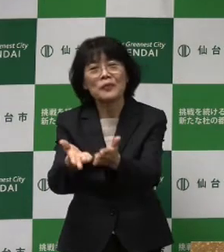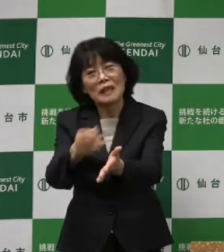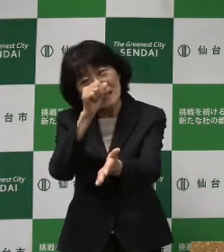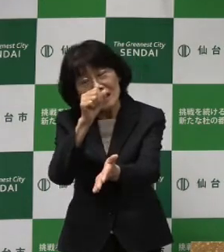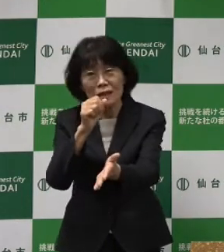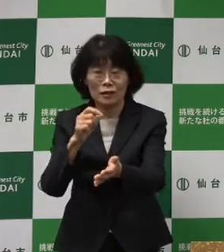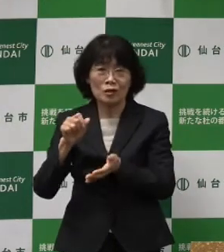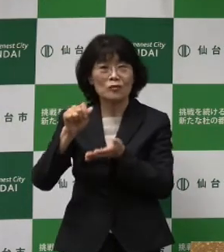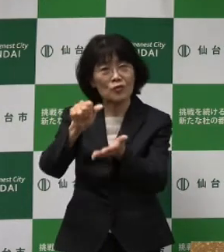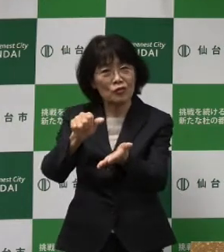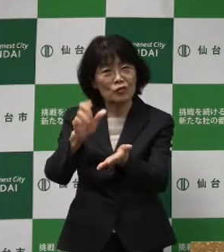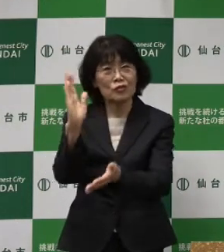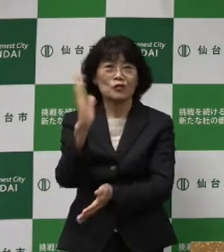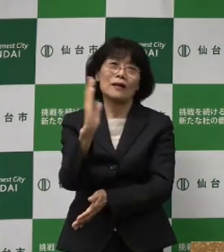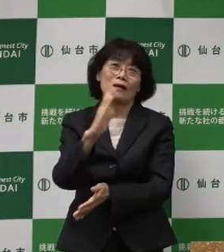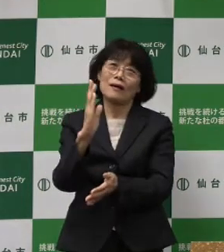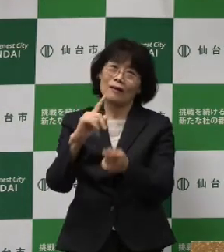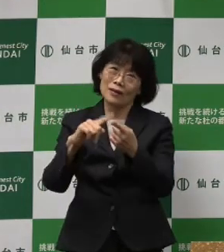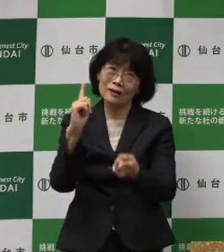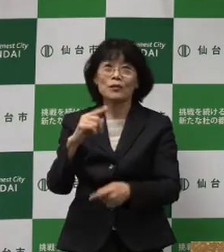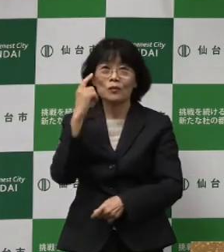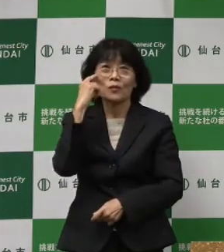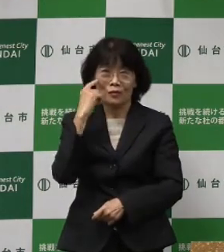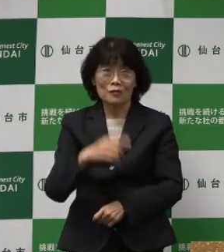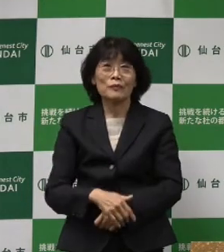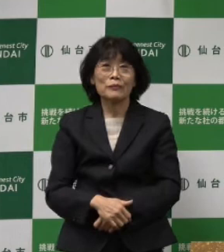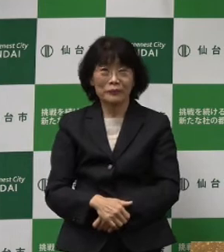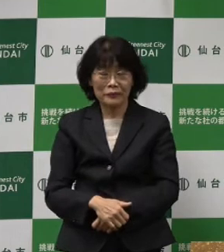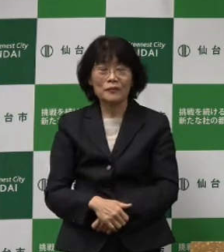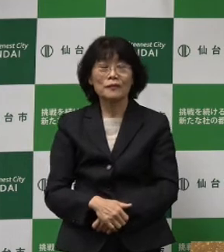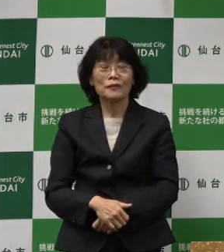そういうものではないのではないかというふうに思っているところです。